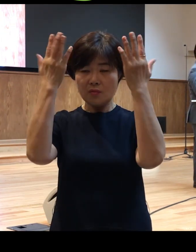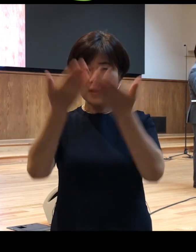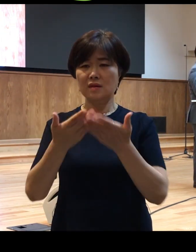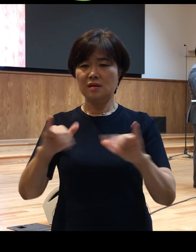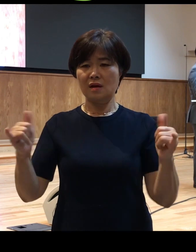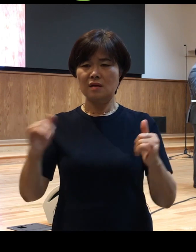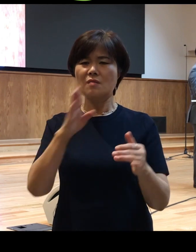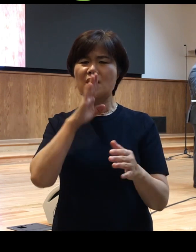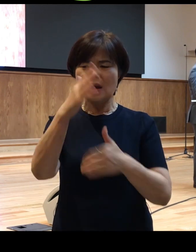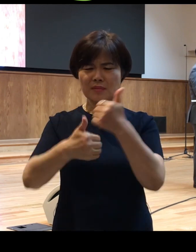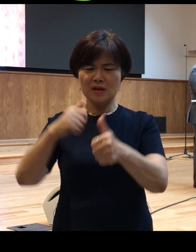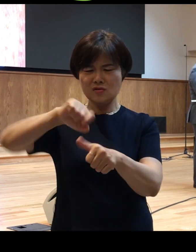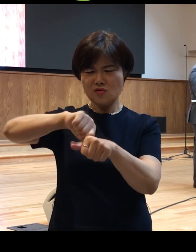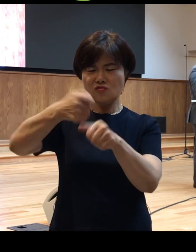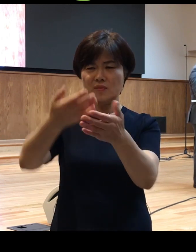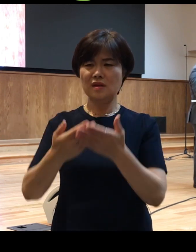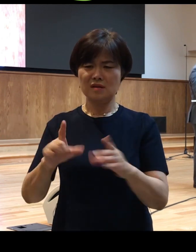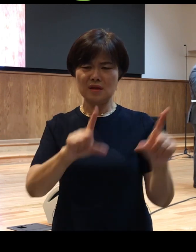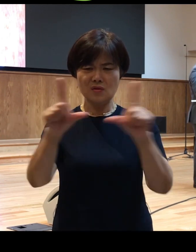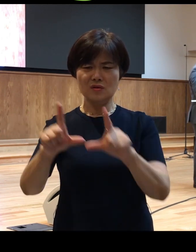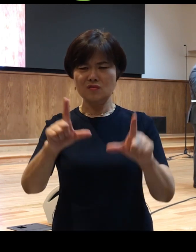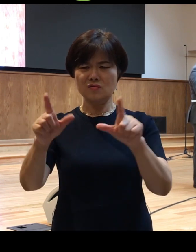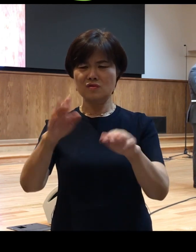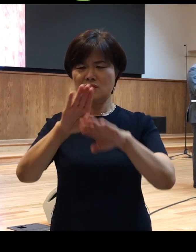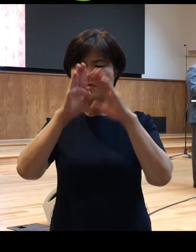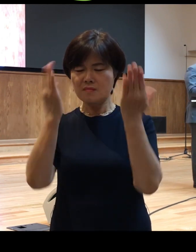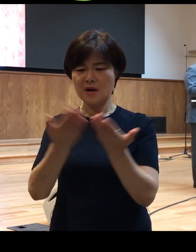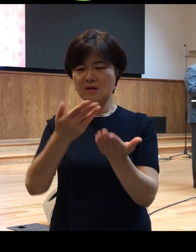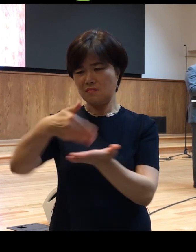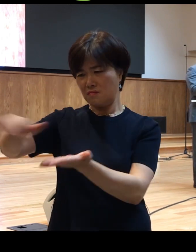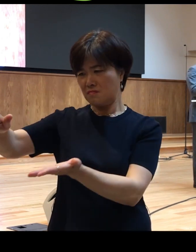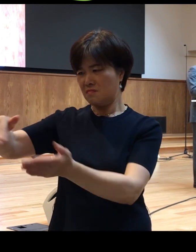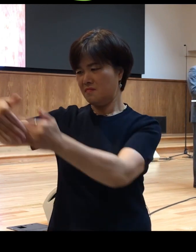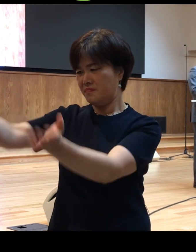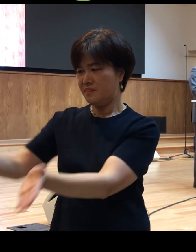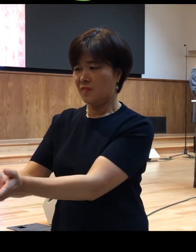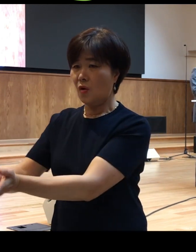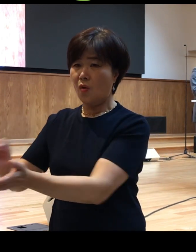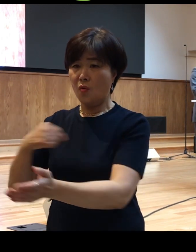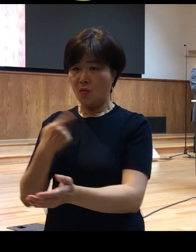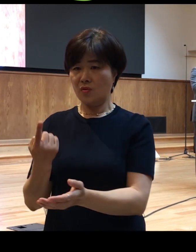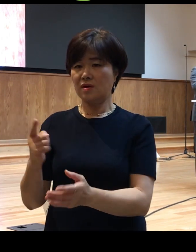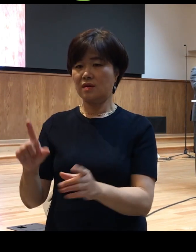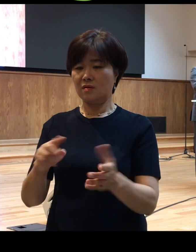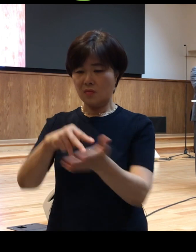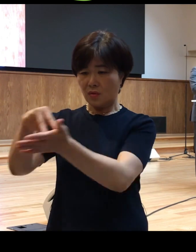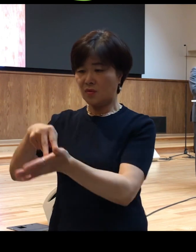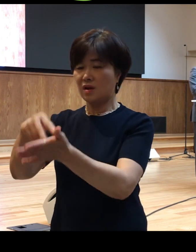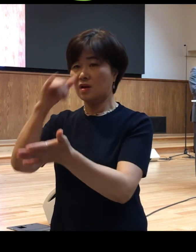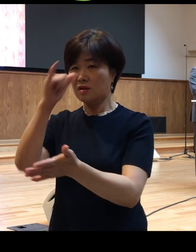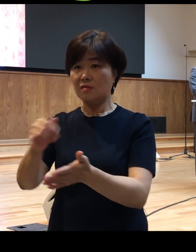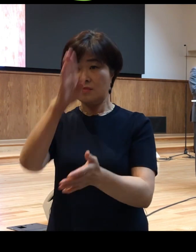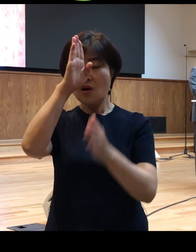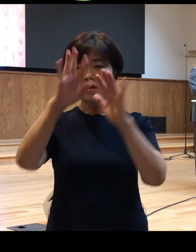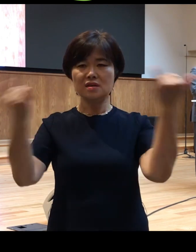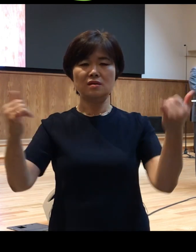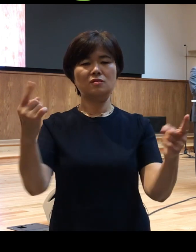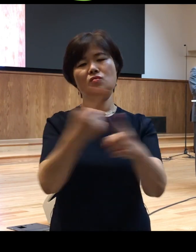저주받았다고 사회적으로 따돌림 받았던 차별받았던 그럼 그 환자들을 고쳐주셨을 때 그럼